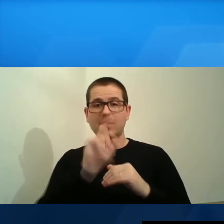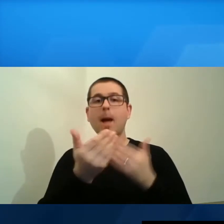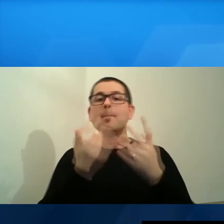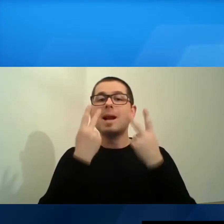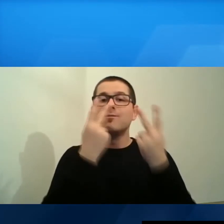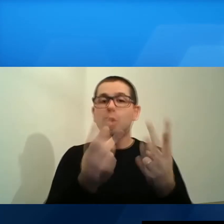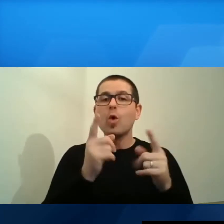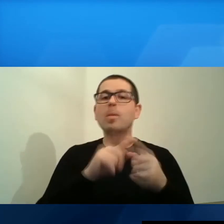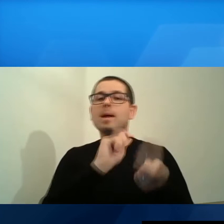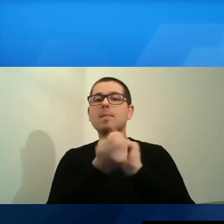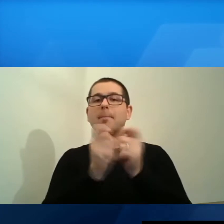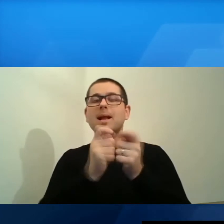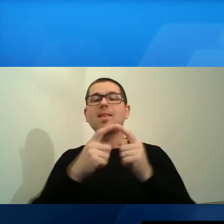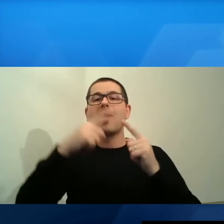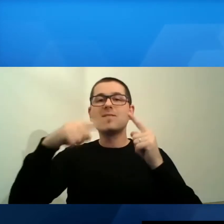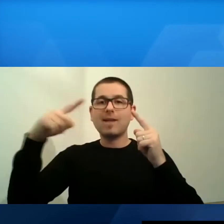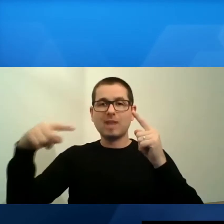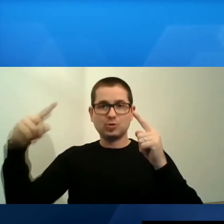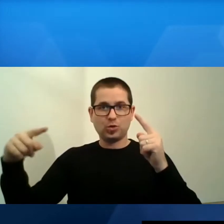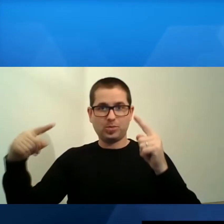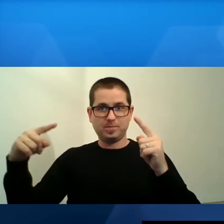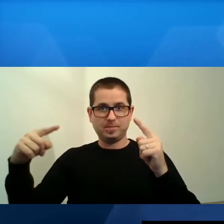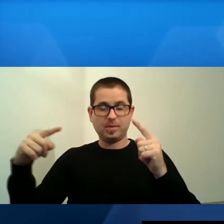spreminjate frekvenco. Dokler ne pridete